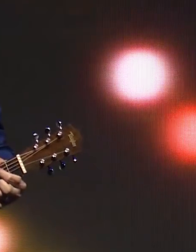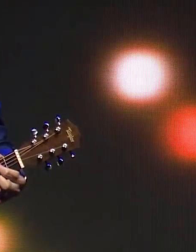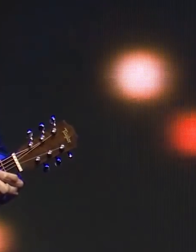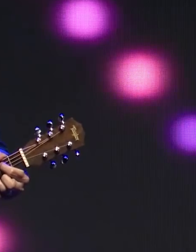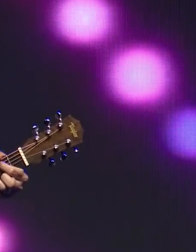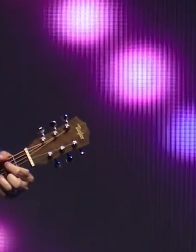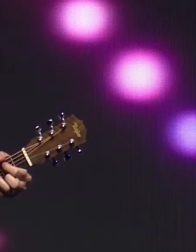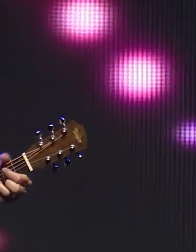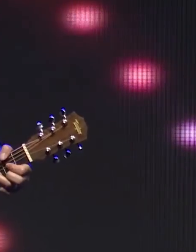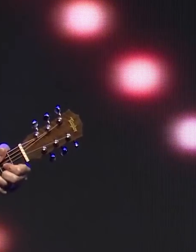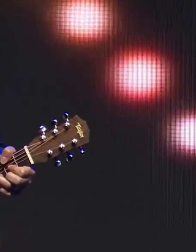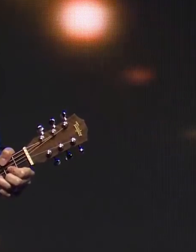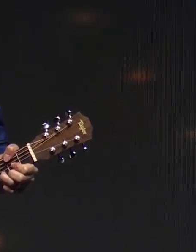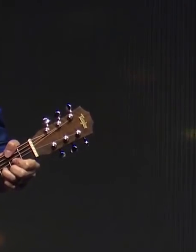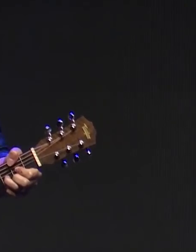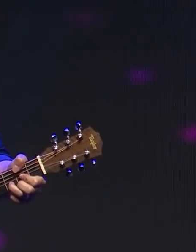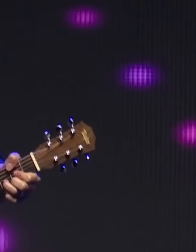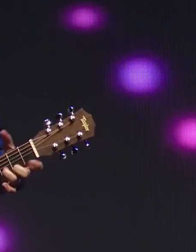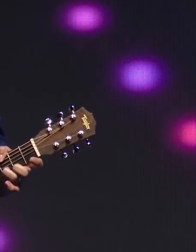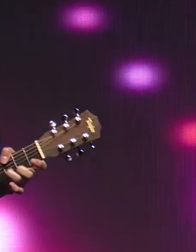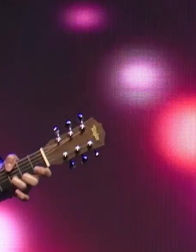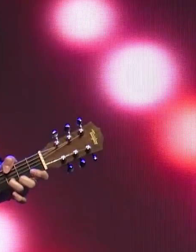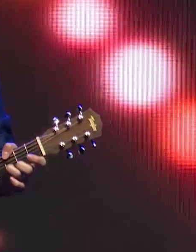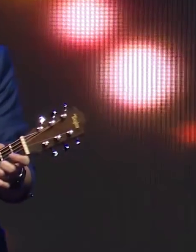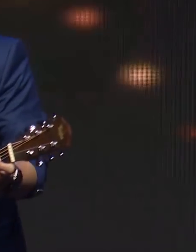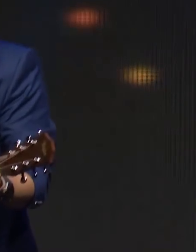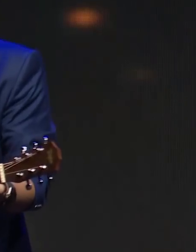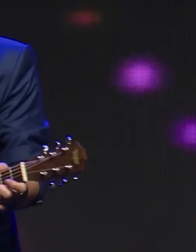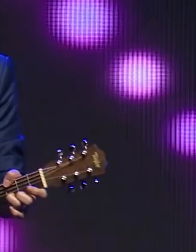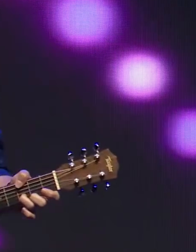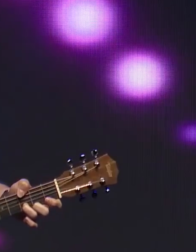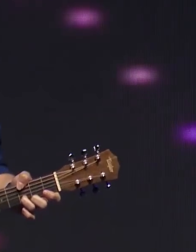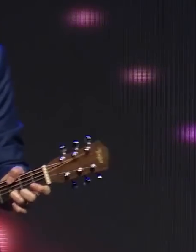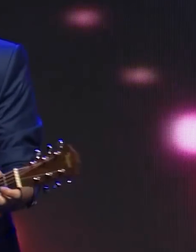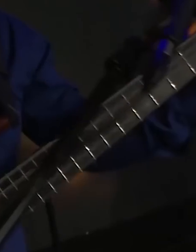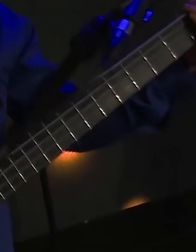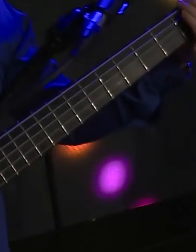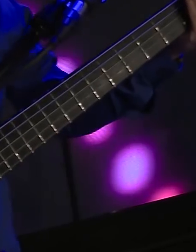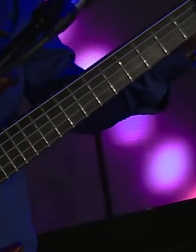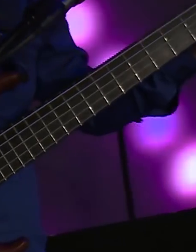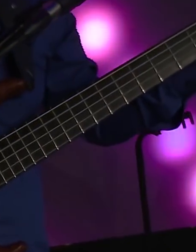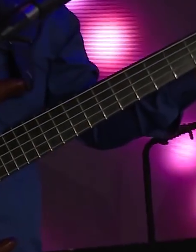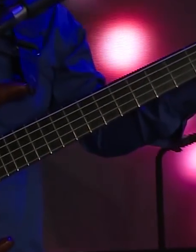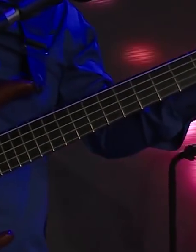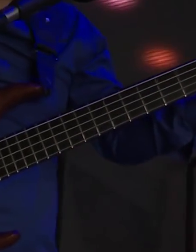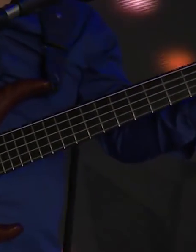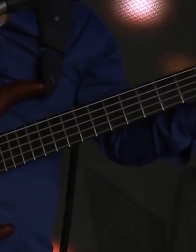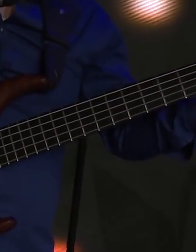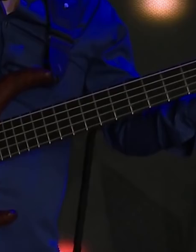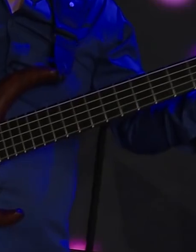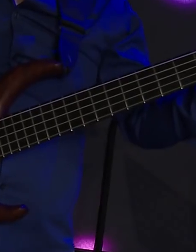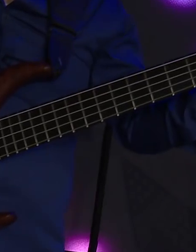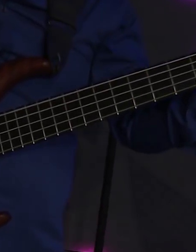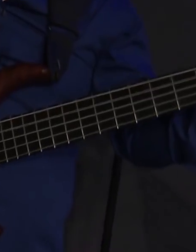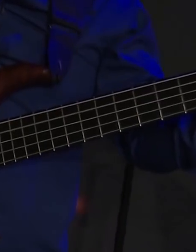Your spirit's personally melody in my mind. My lips shall